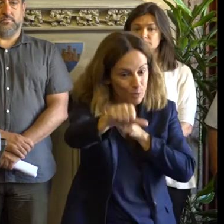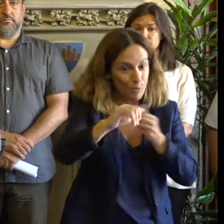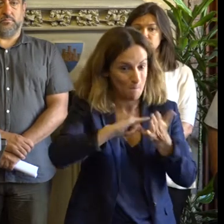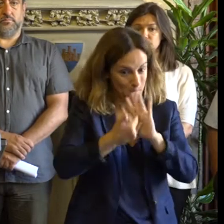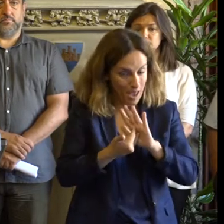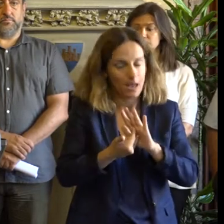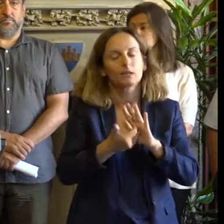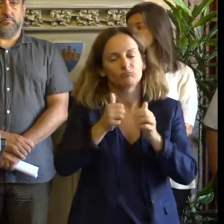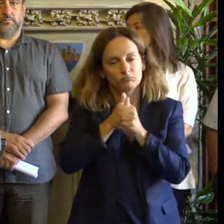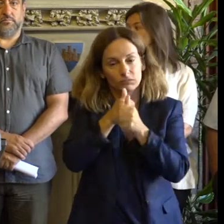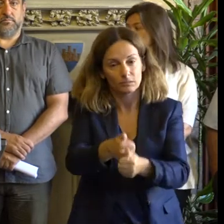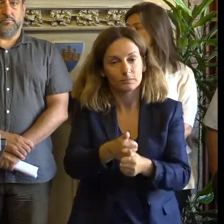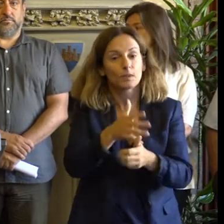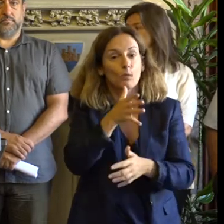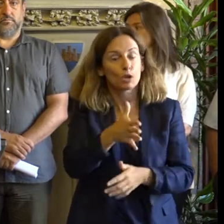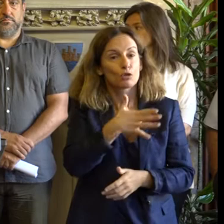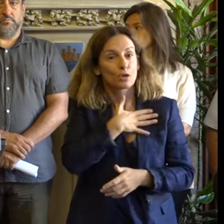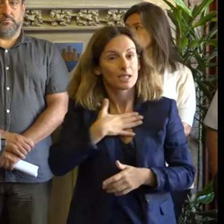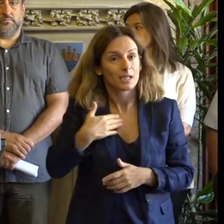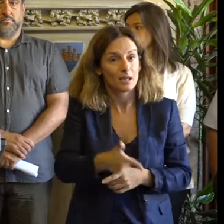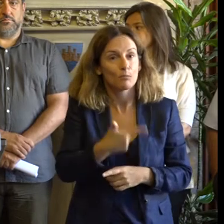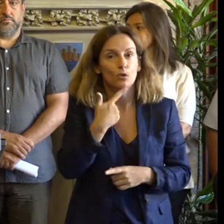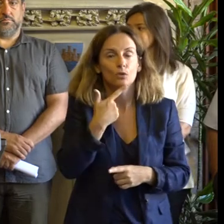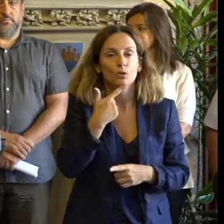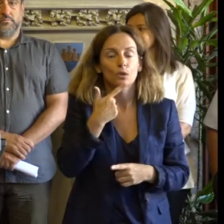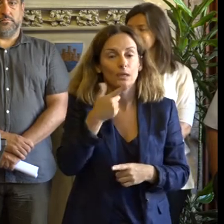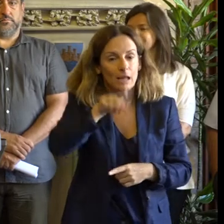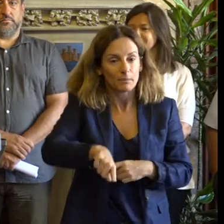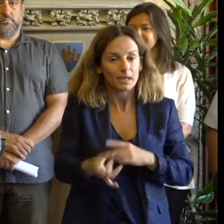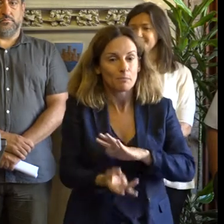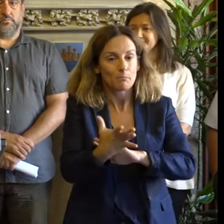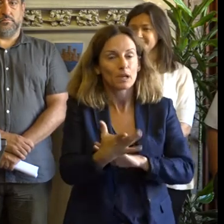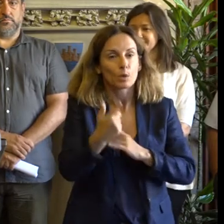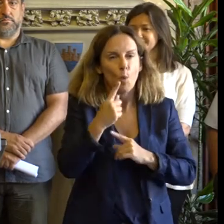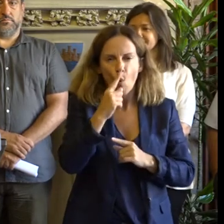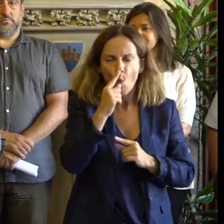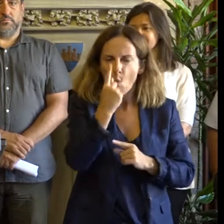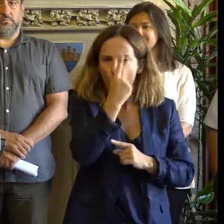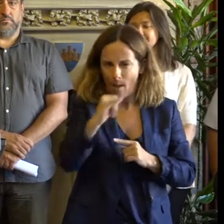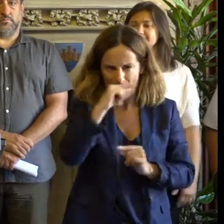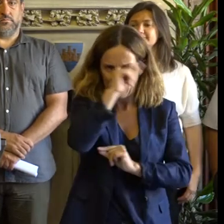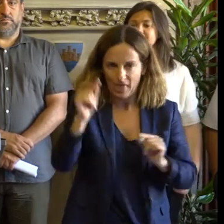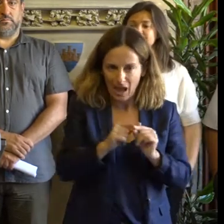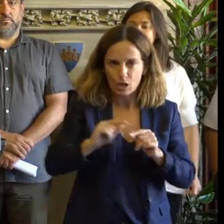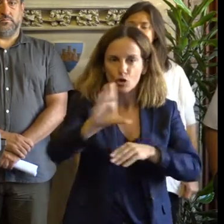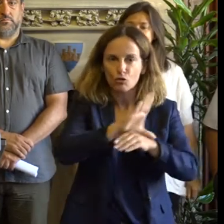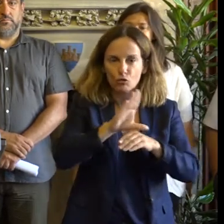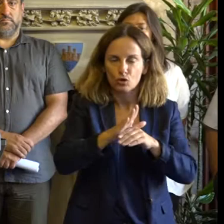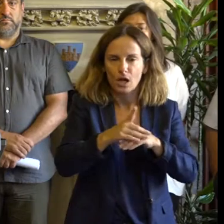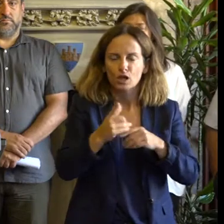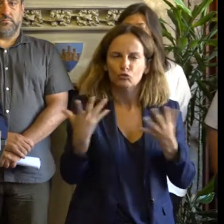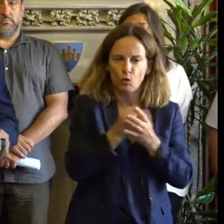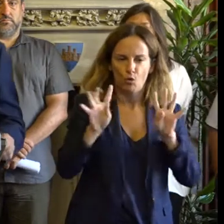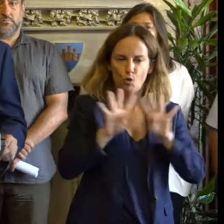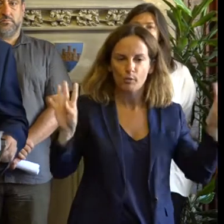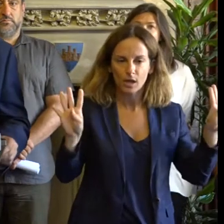un pic cada any tot el govern pugui sortir a través d'una audiència pública a sortir davant els ciutadans i ciutadanes a donar compte d'aquest pla de